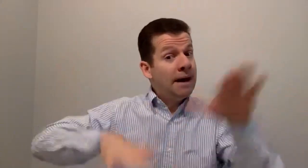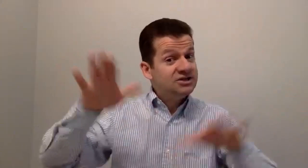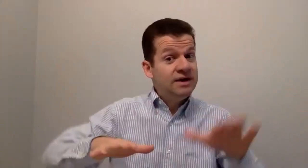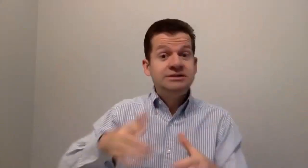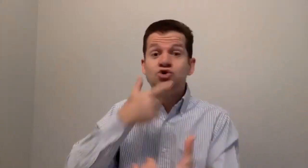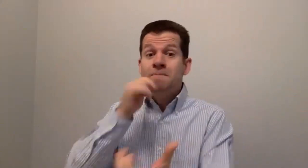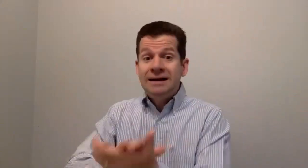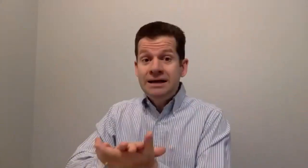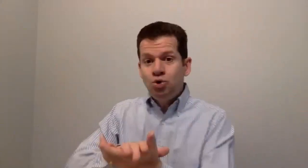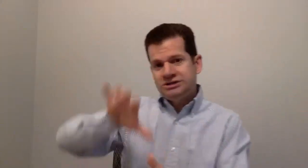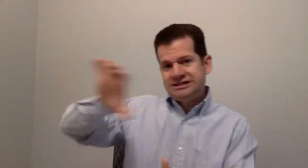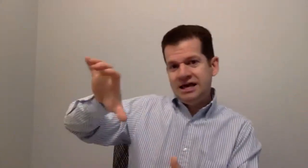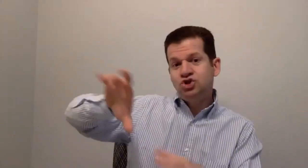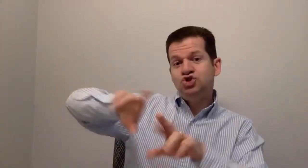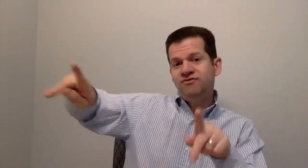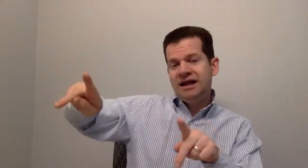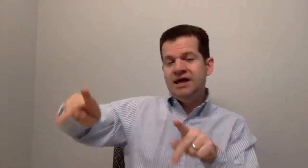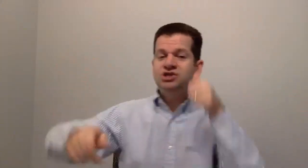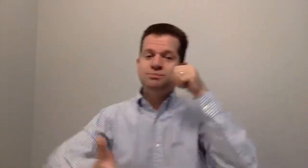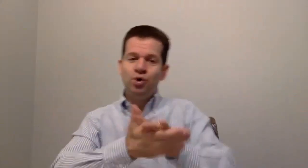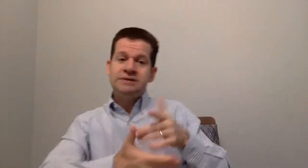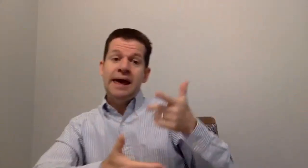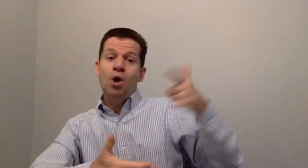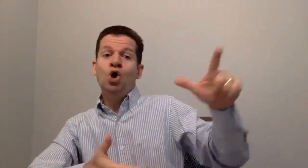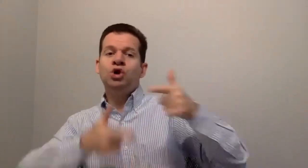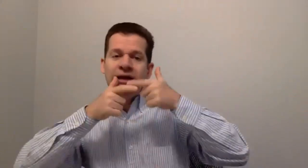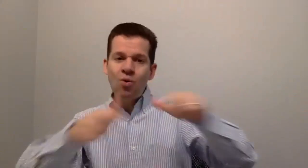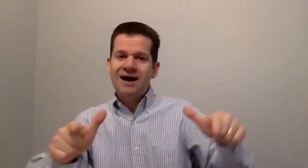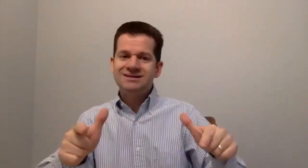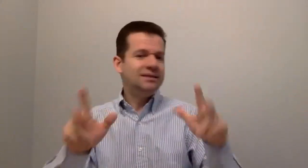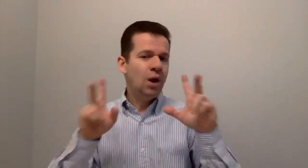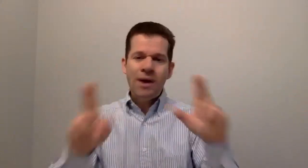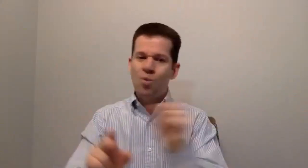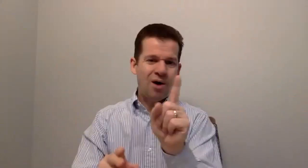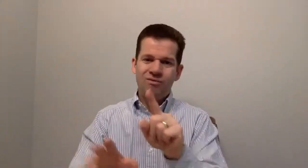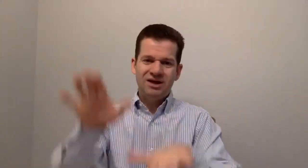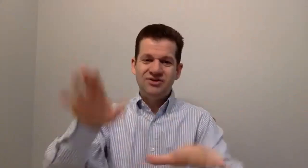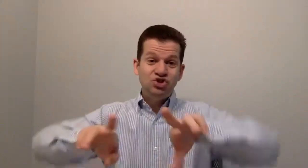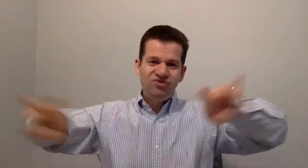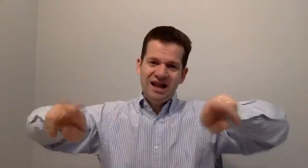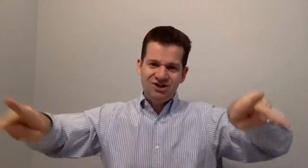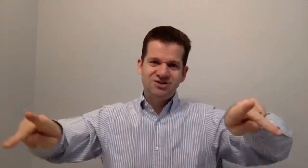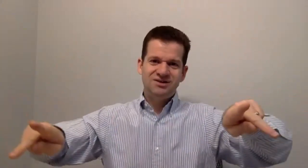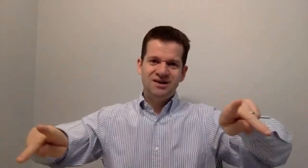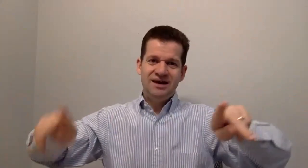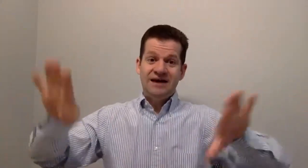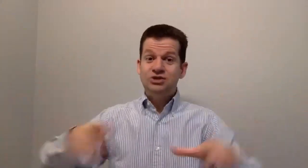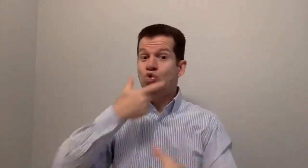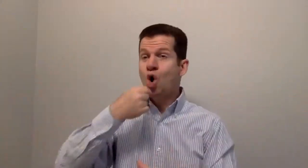às vezes, marido sente diferente, esposa é outra linguagem. Não é igual. Às vezes, diferente. Às vezes, o homem,